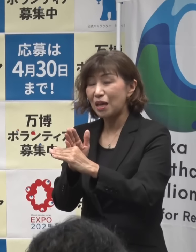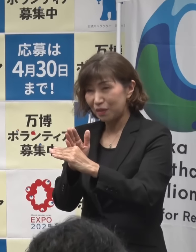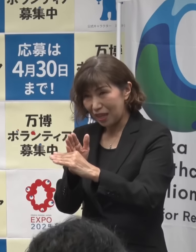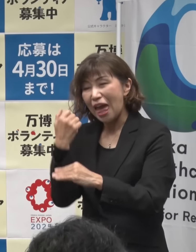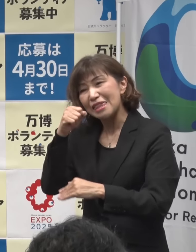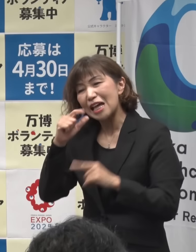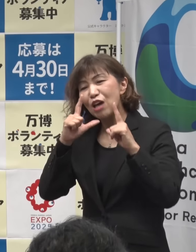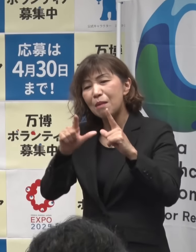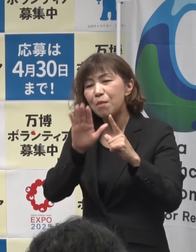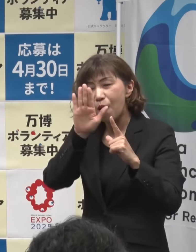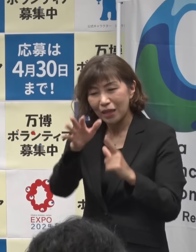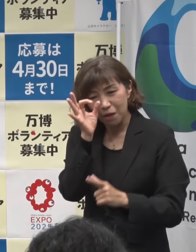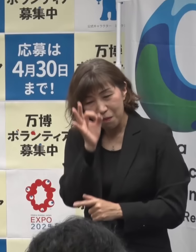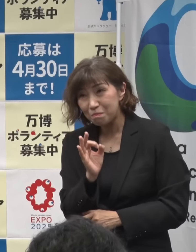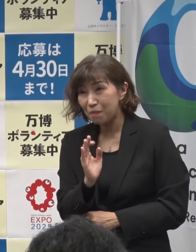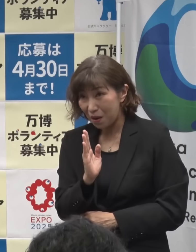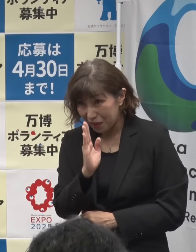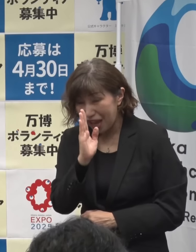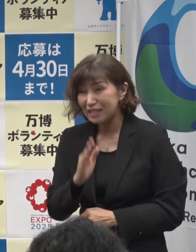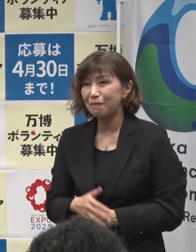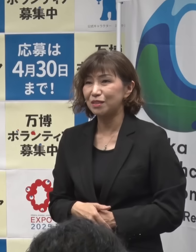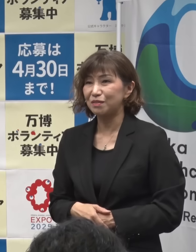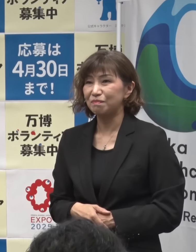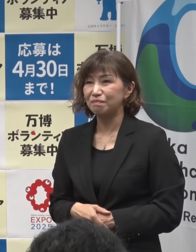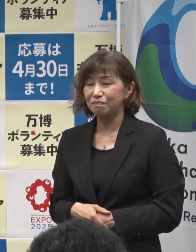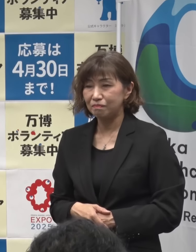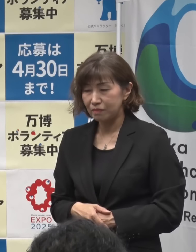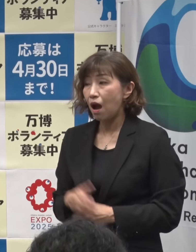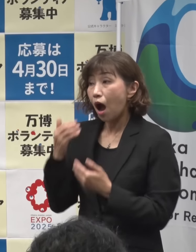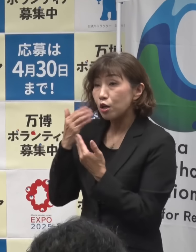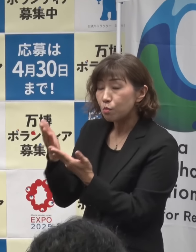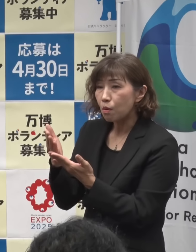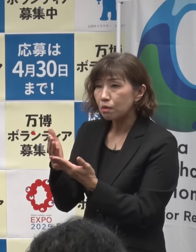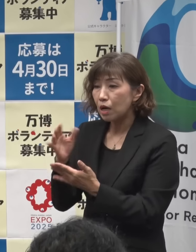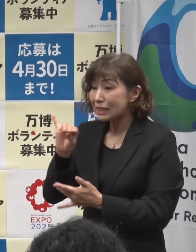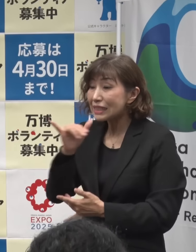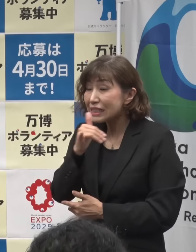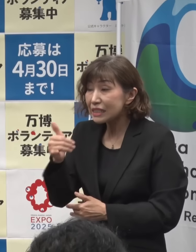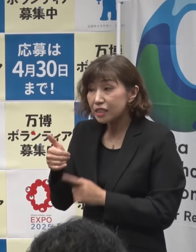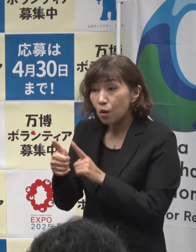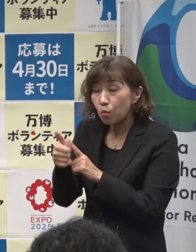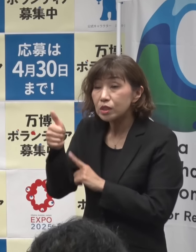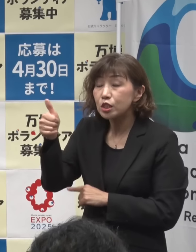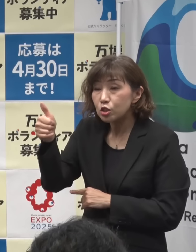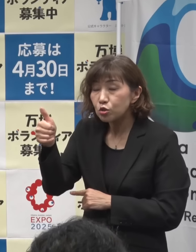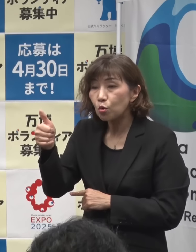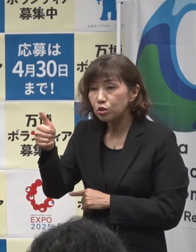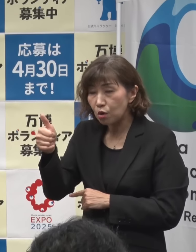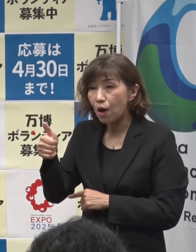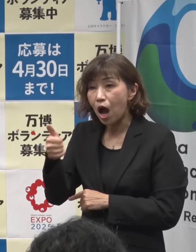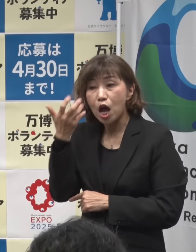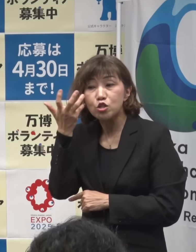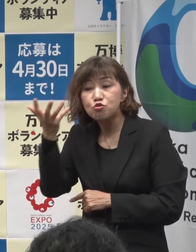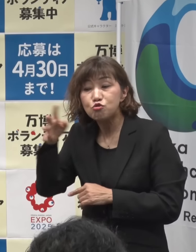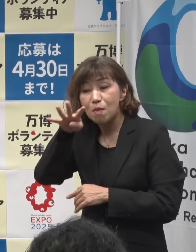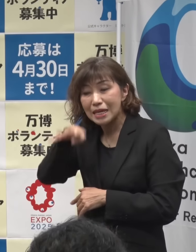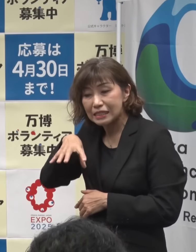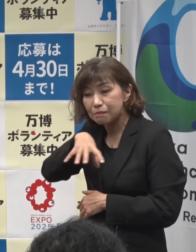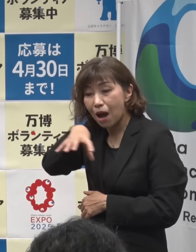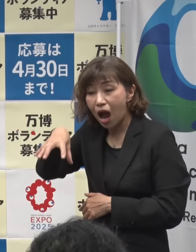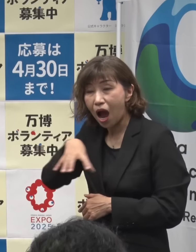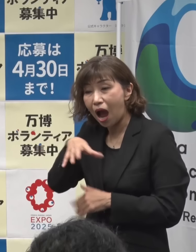していただけたらと思います。 次ご自身としてはですね、その、まあ、夢島からその、まあ、トン